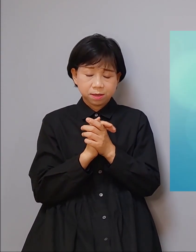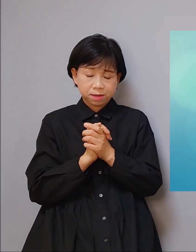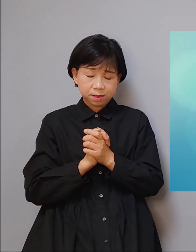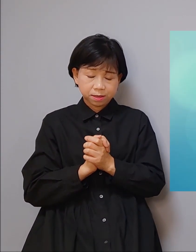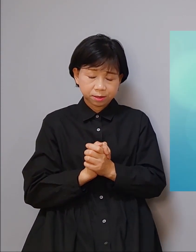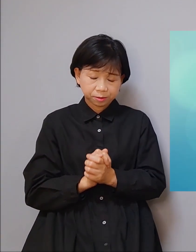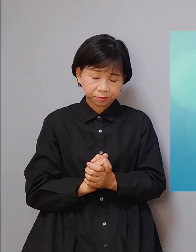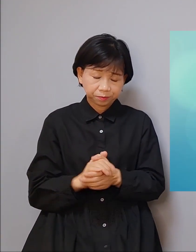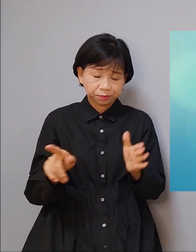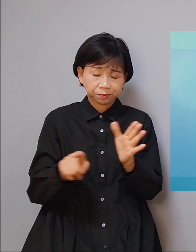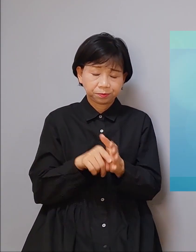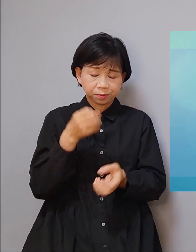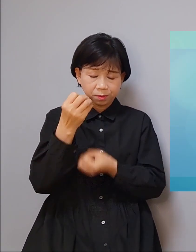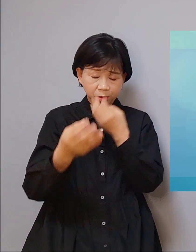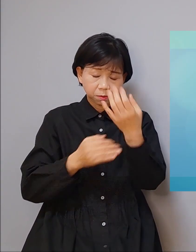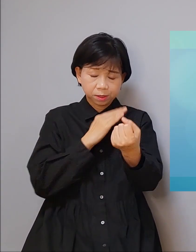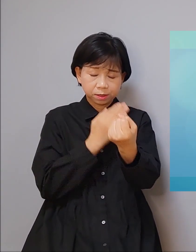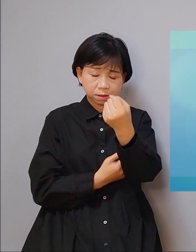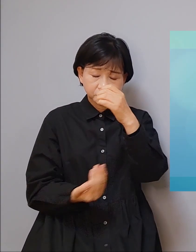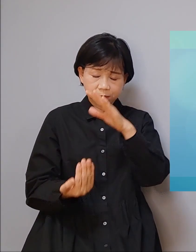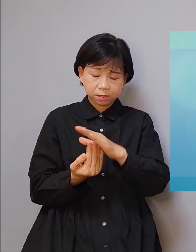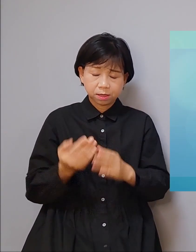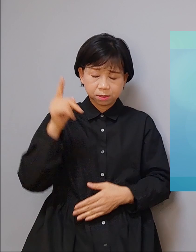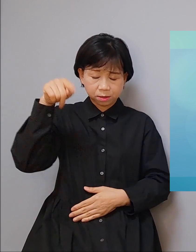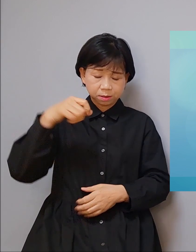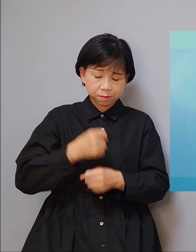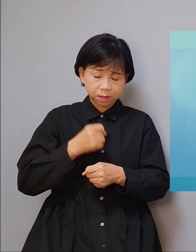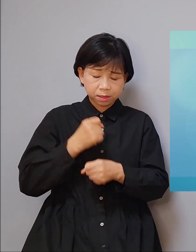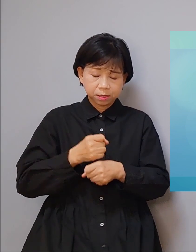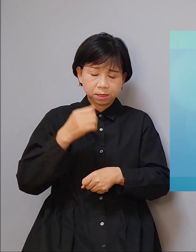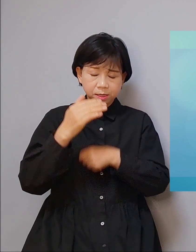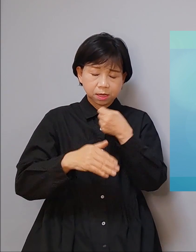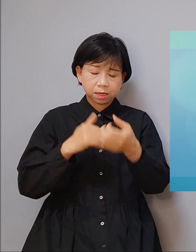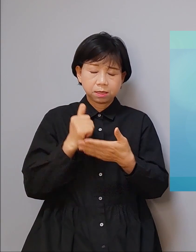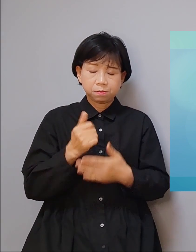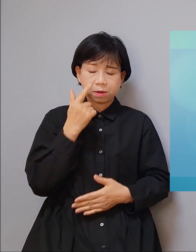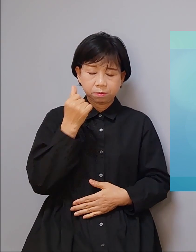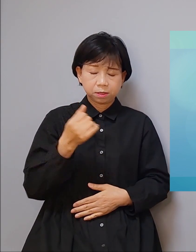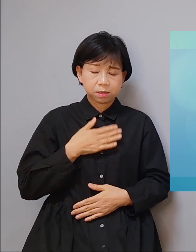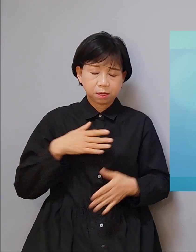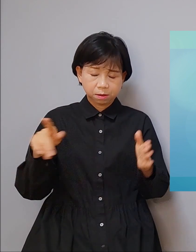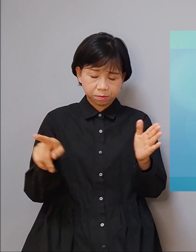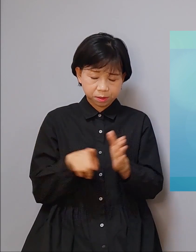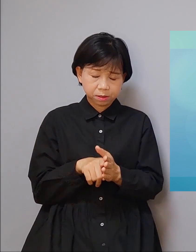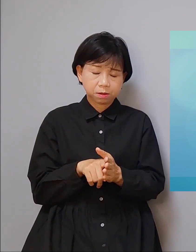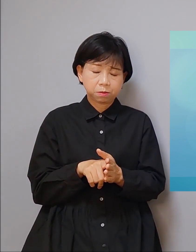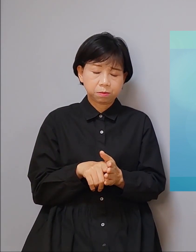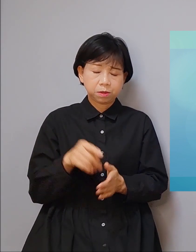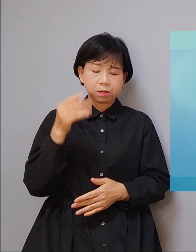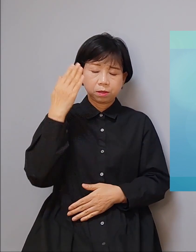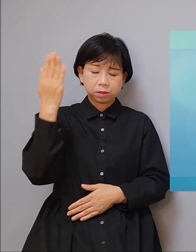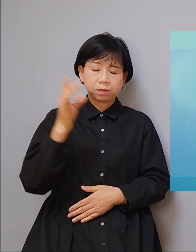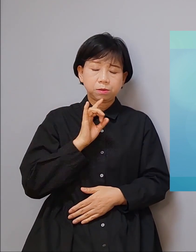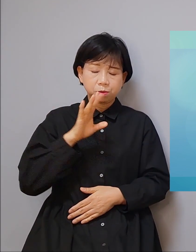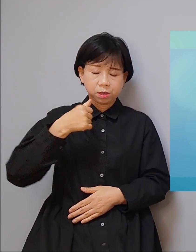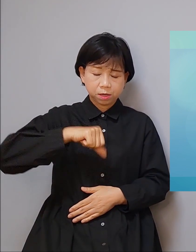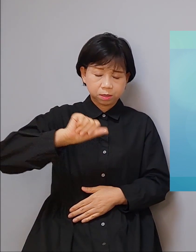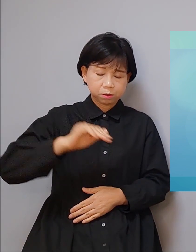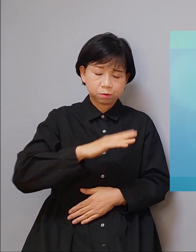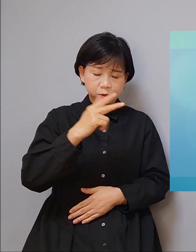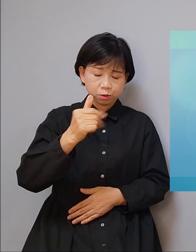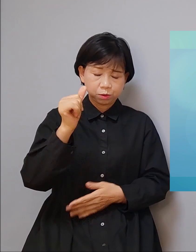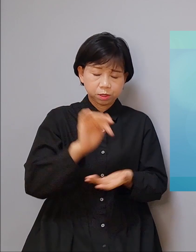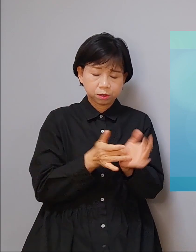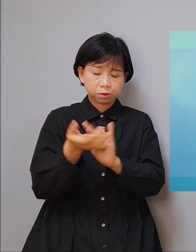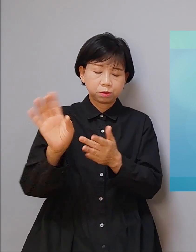아멘. 신앙 고백드립니다. 전능하사 천지를 만드신 하나님 아버지를 내가 믿사오며 그 외아들 우리